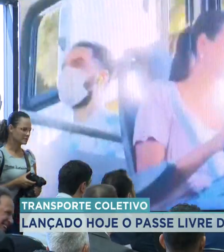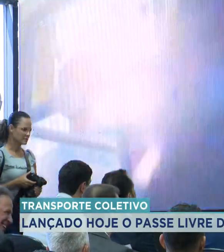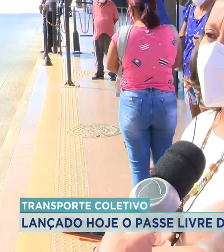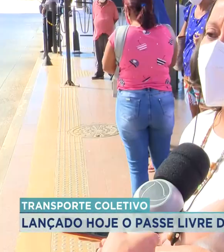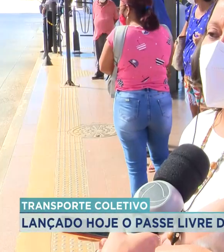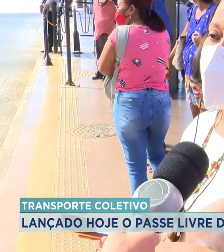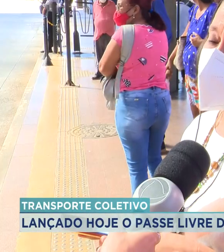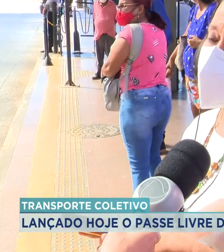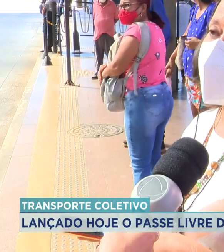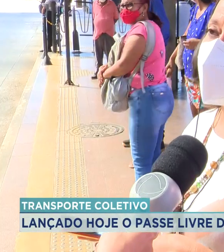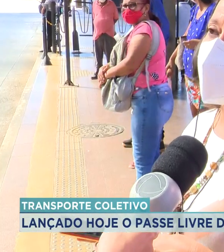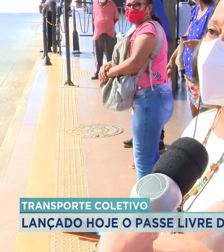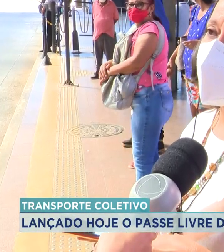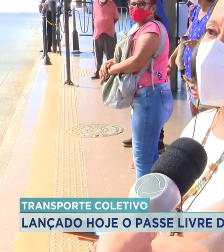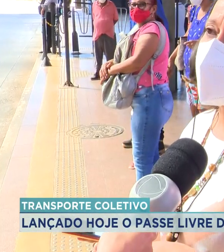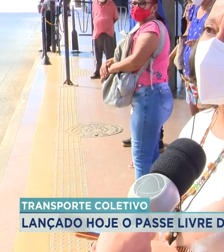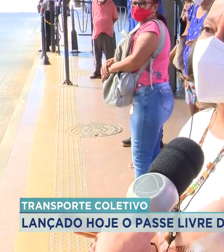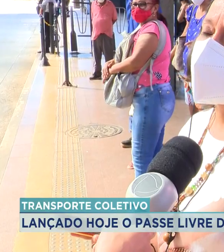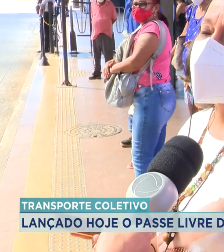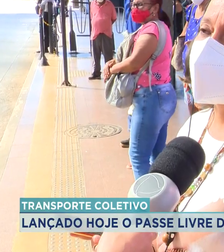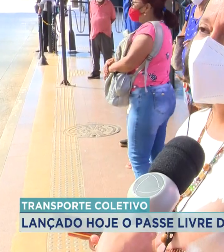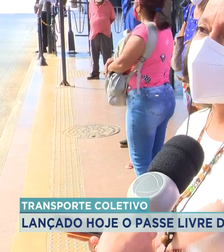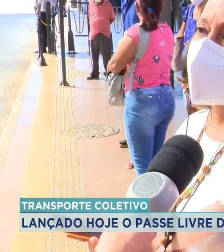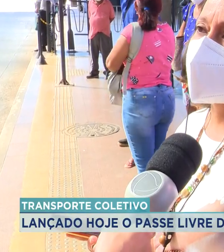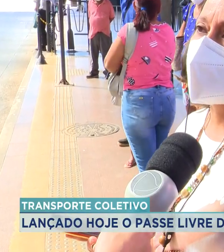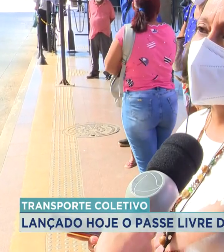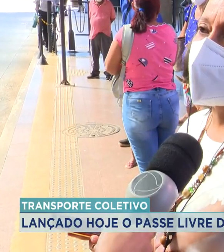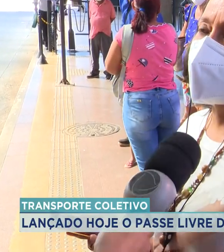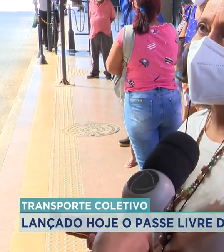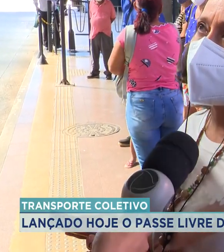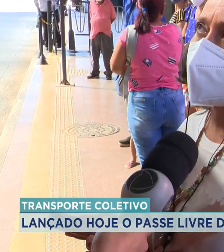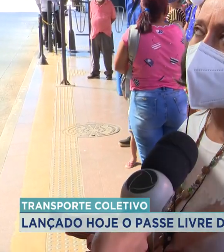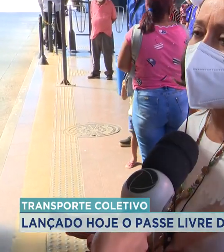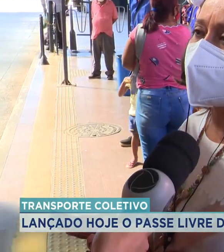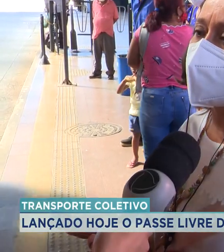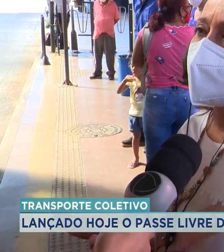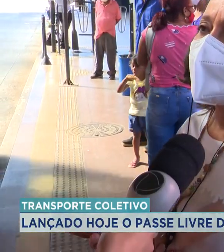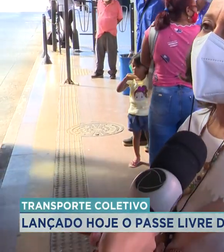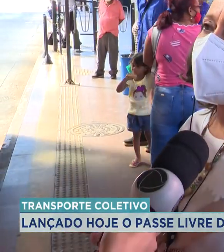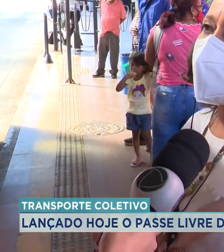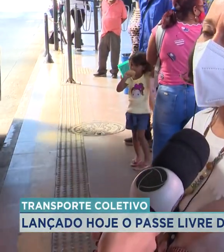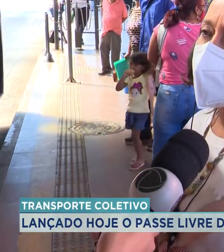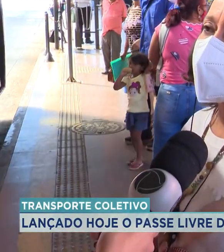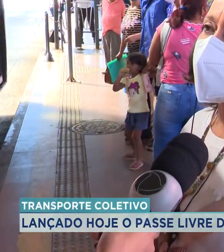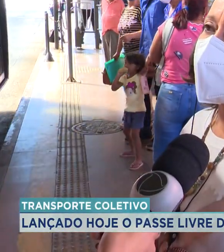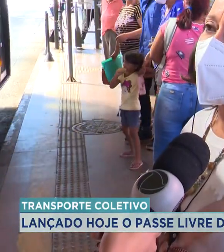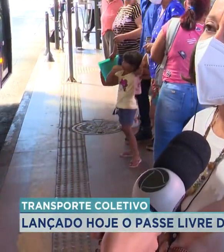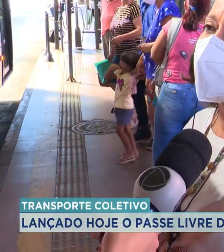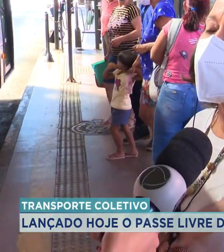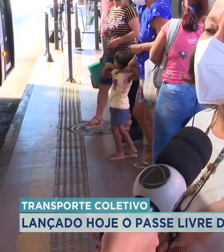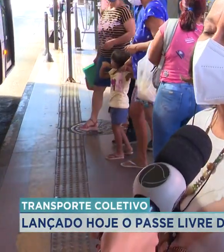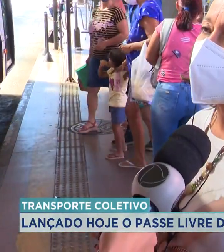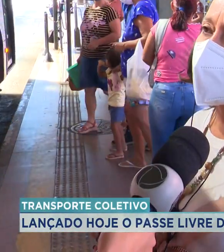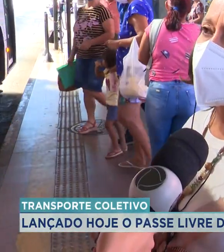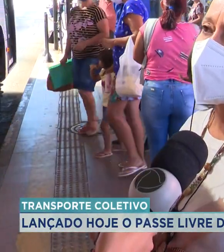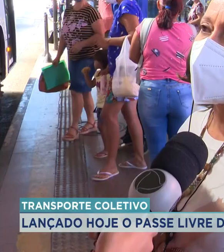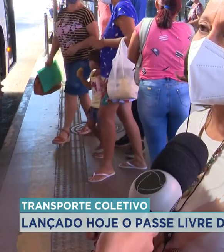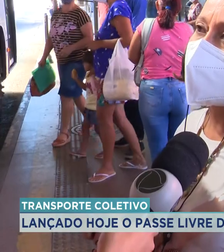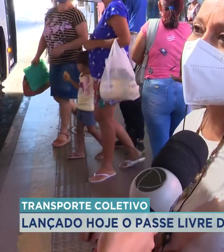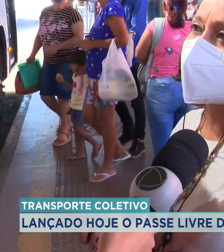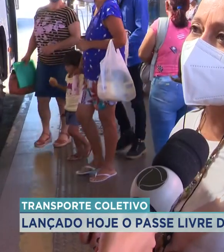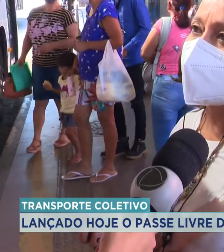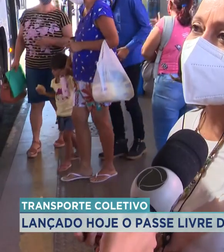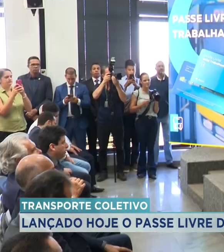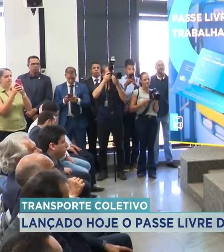onde quiser. Aí facilita, né? Porque às vezes você precisa fazer outra coisa no seu horário. E com essas viagens você não tem que